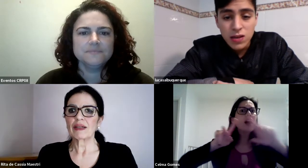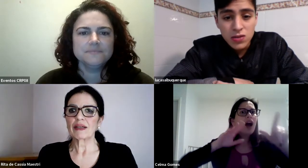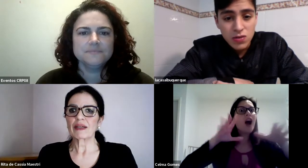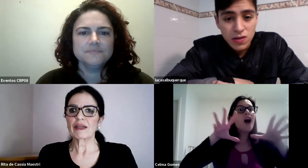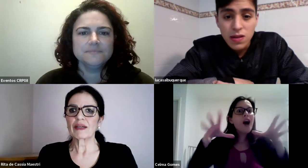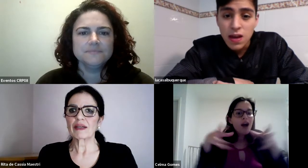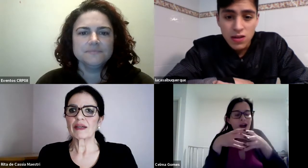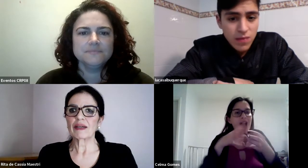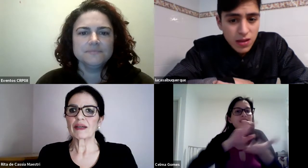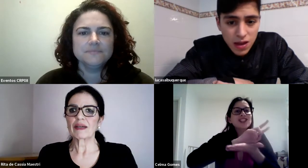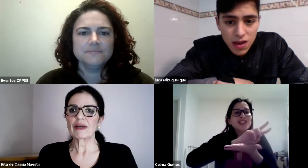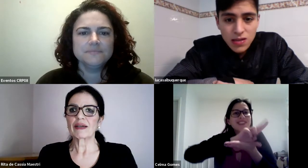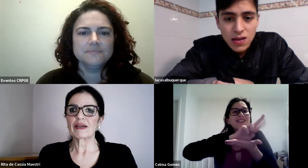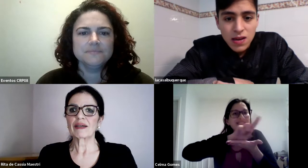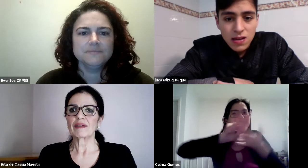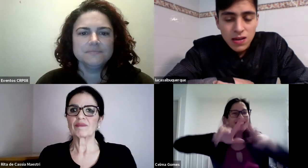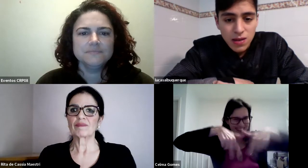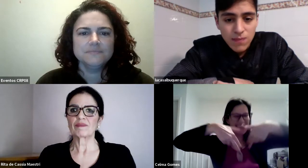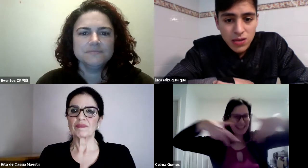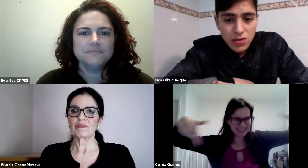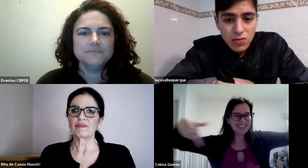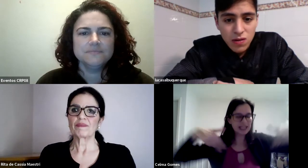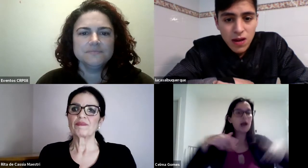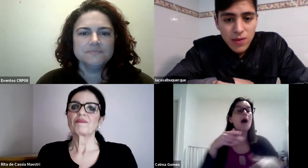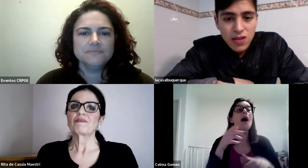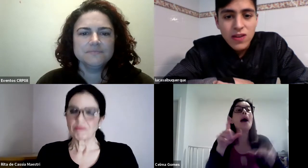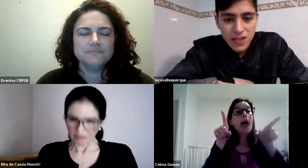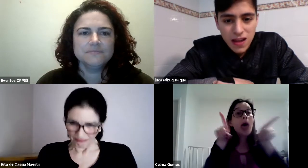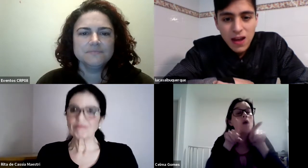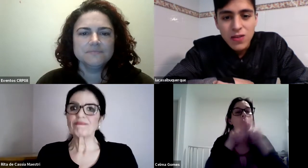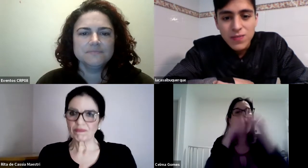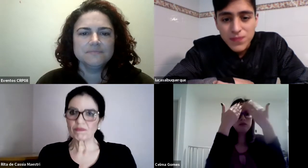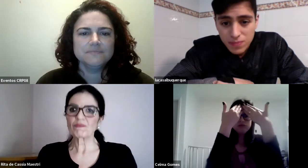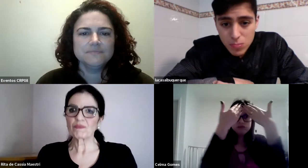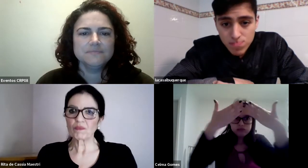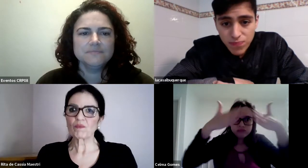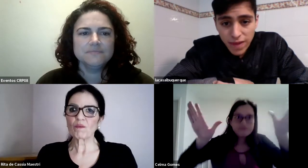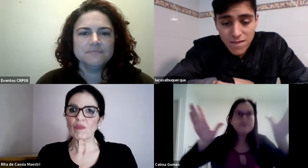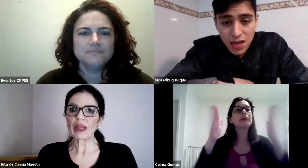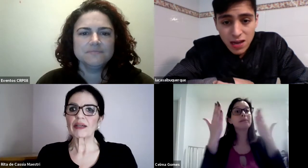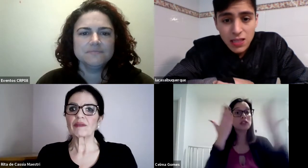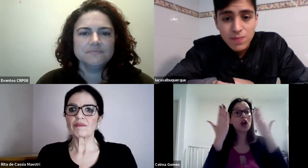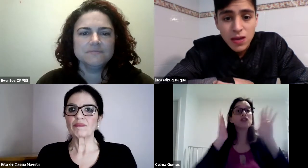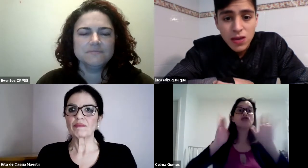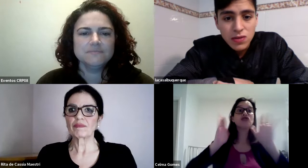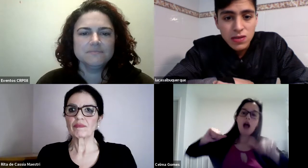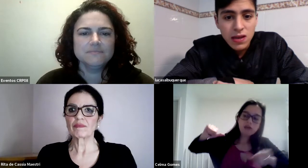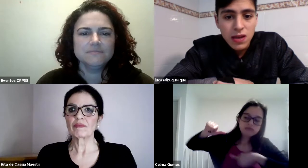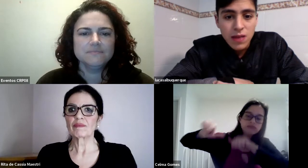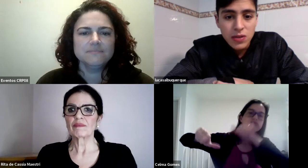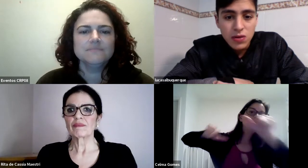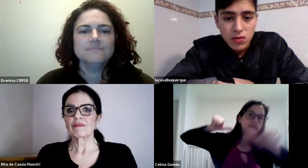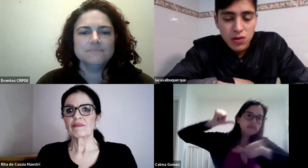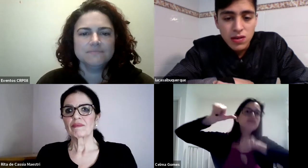com questões LGBTs, então ela passou a olhar para a diversidade. E aí expandiu-se,